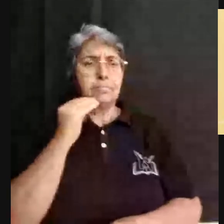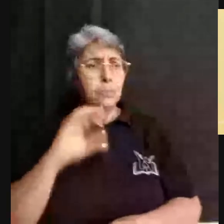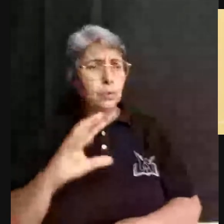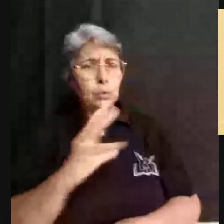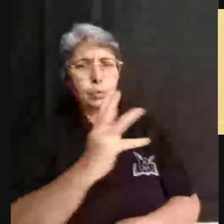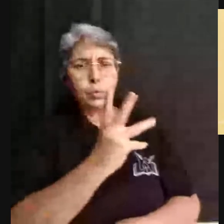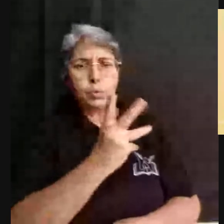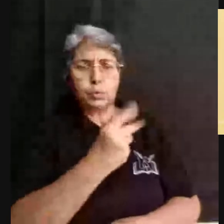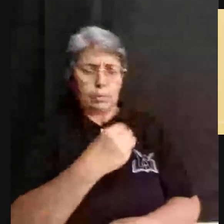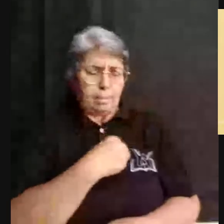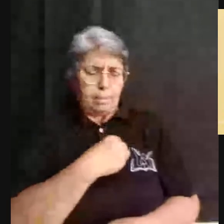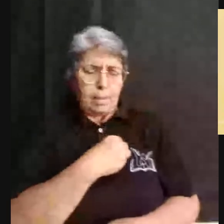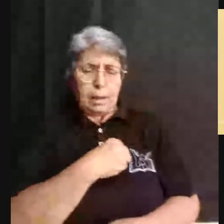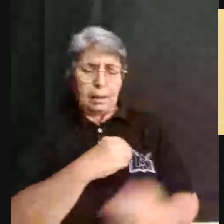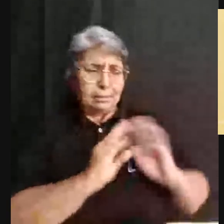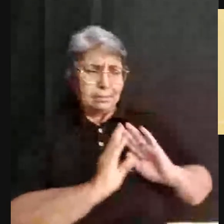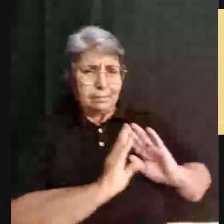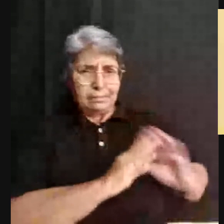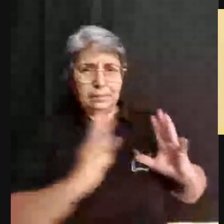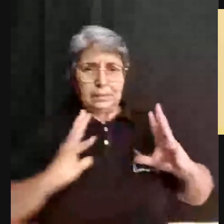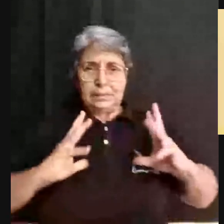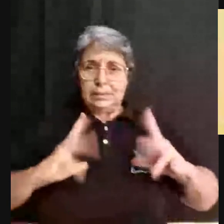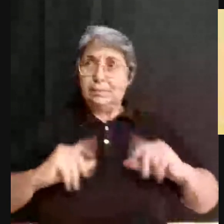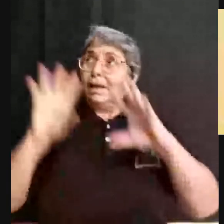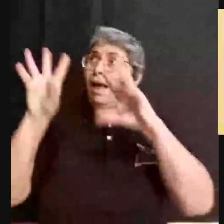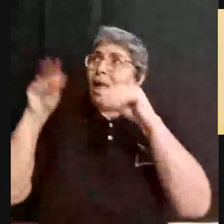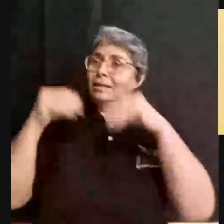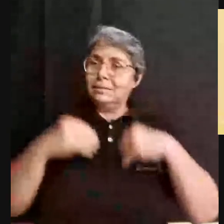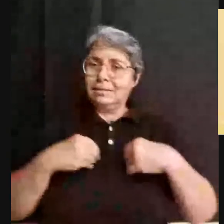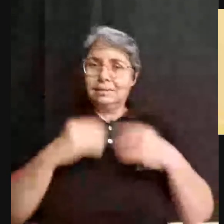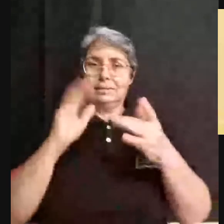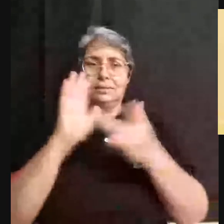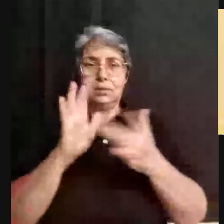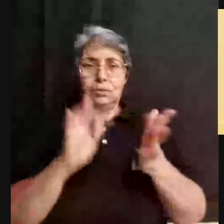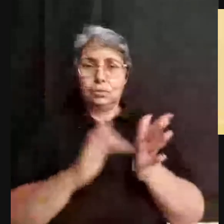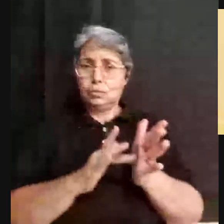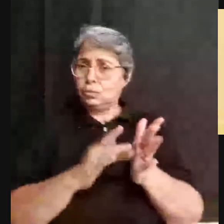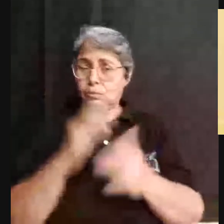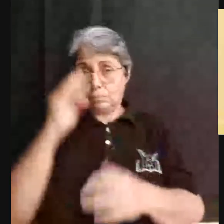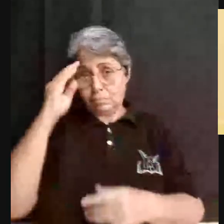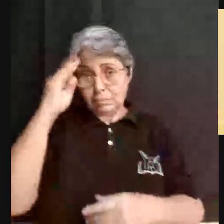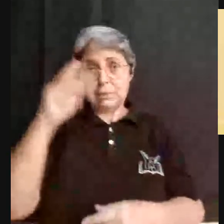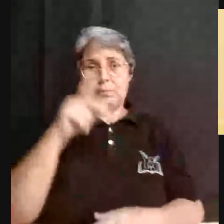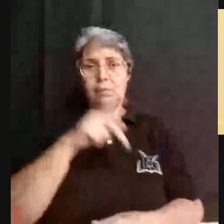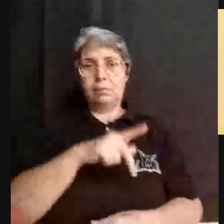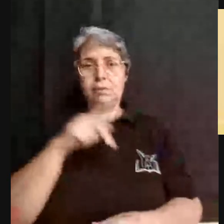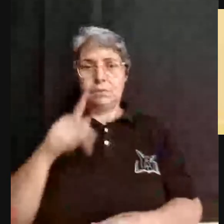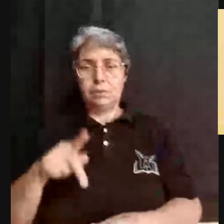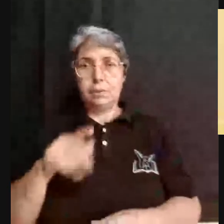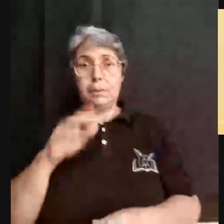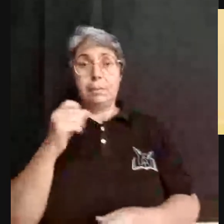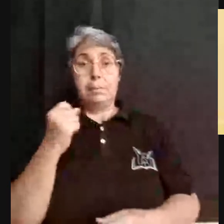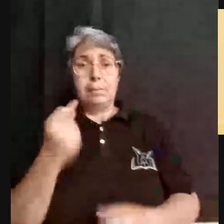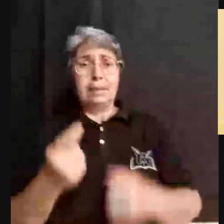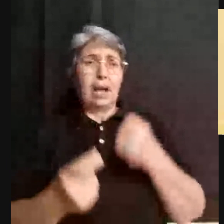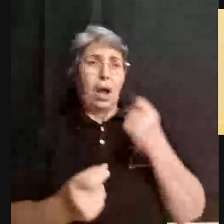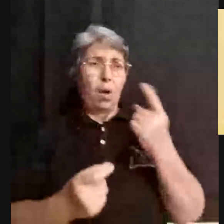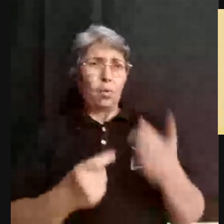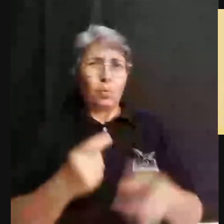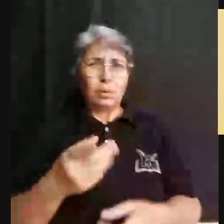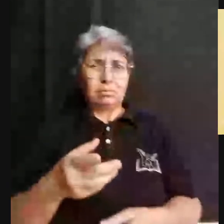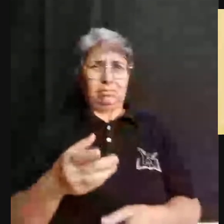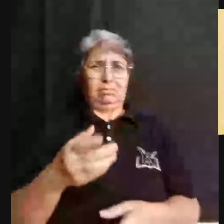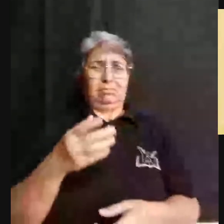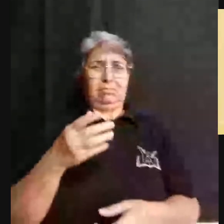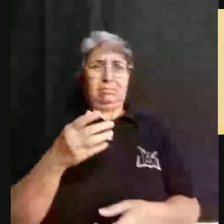Deus e acolherem a Jesus como grande instrutor. Mas a postura tomada por alguns naquela Assembleia provou-se ser a sua